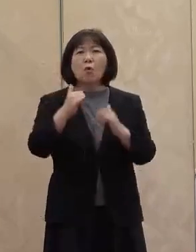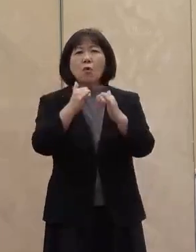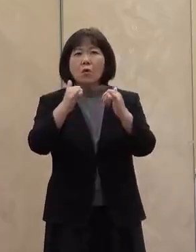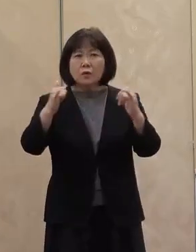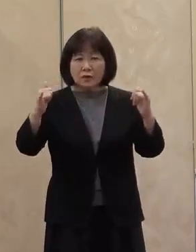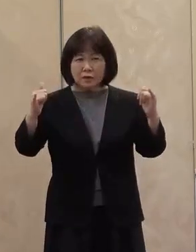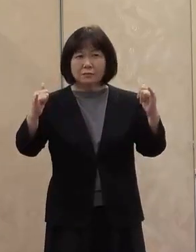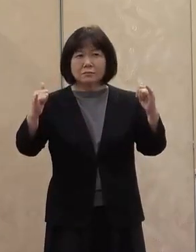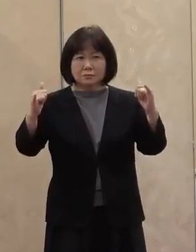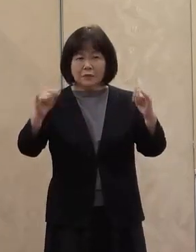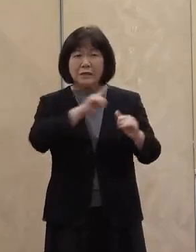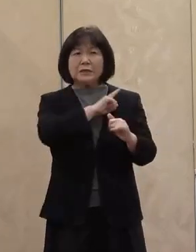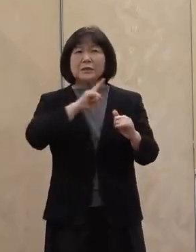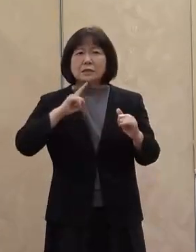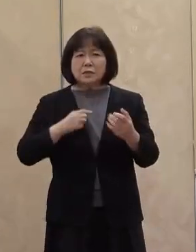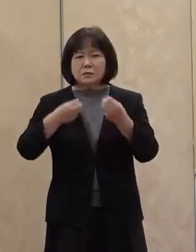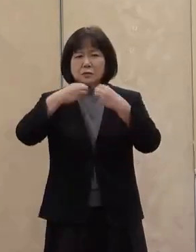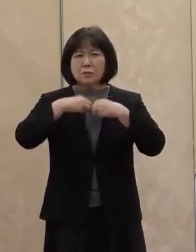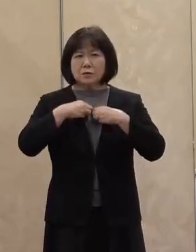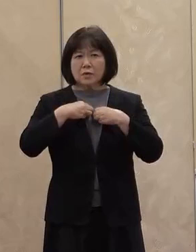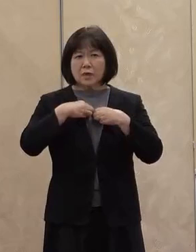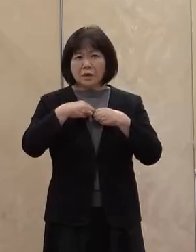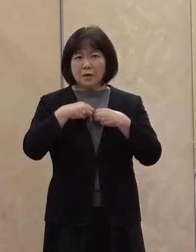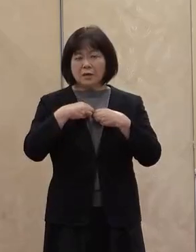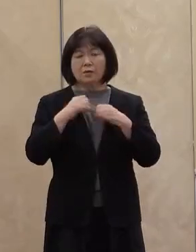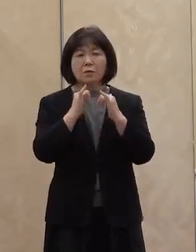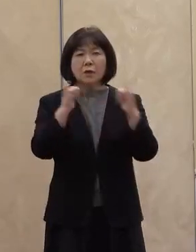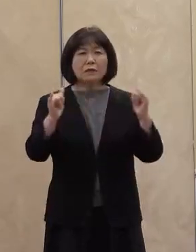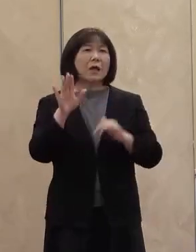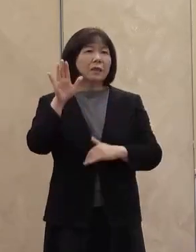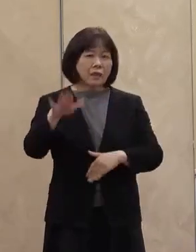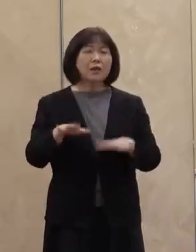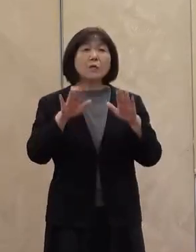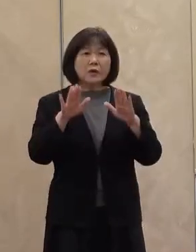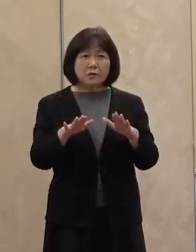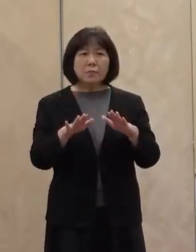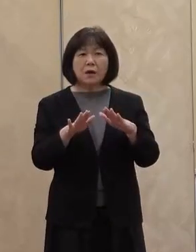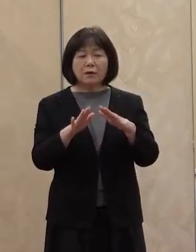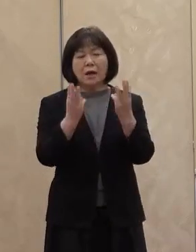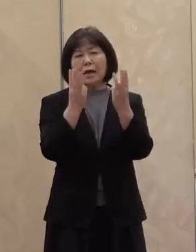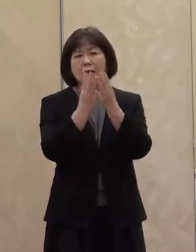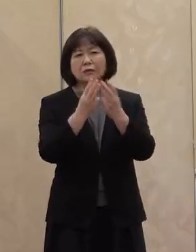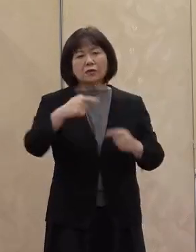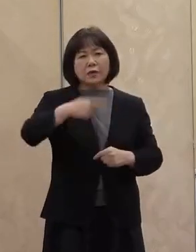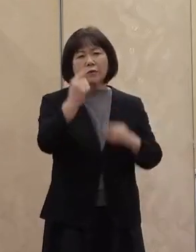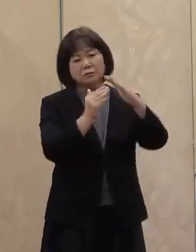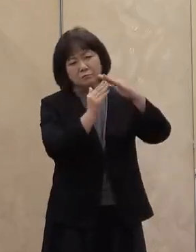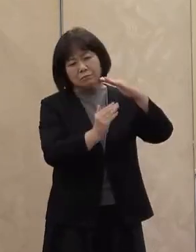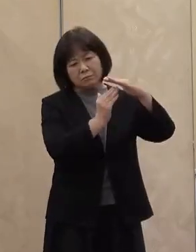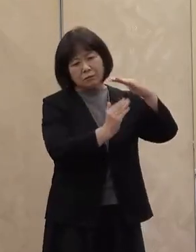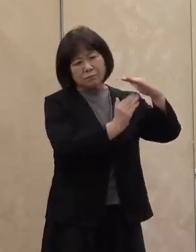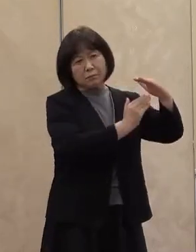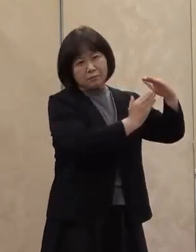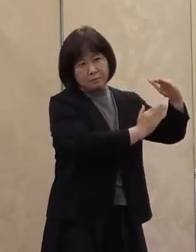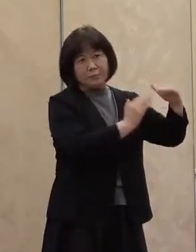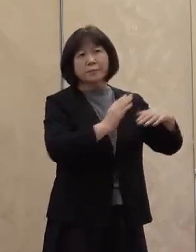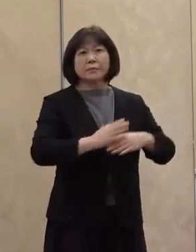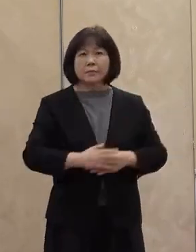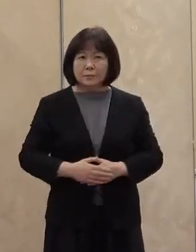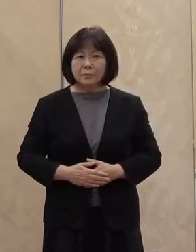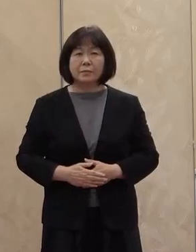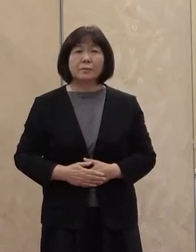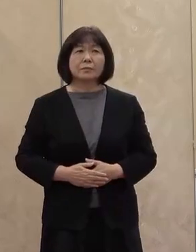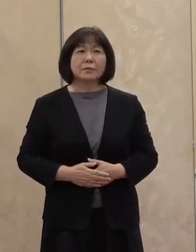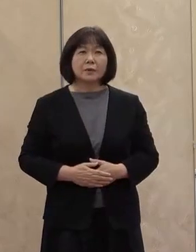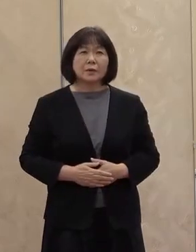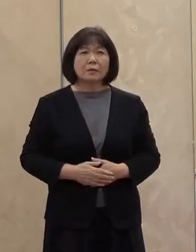数、1日の陽性者がそういった数でしたが、最近ではもう100人以下を切る日が続くということで、